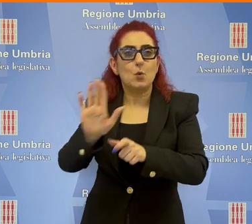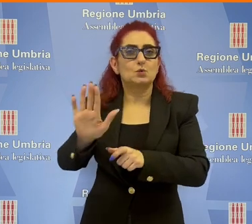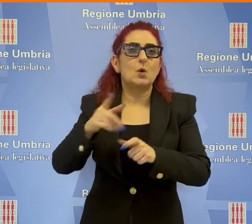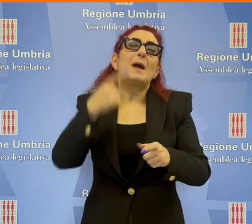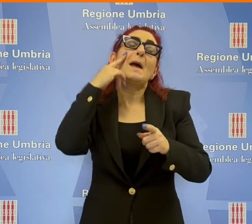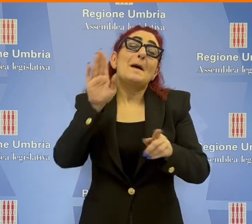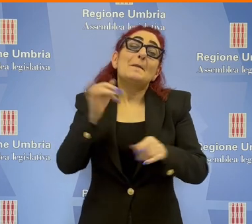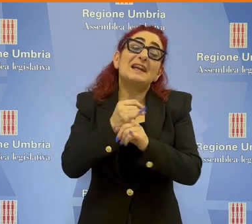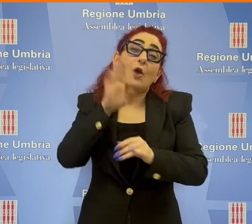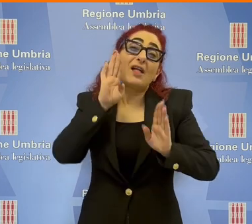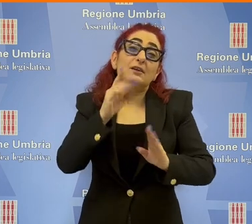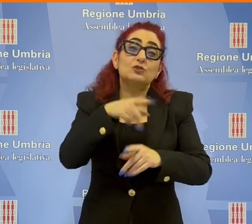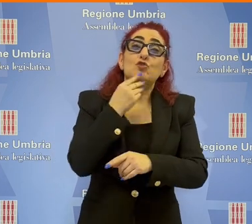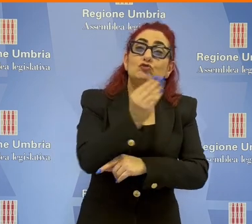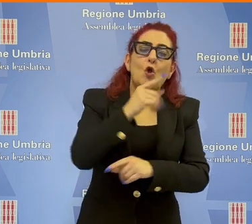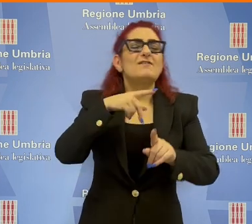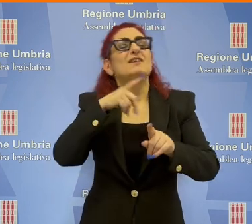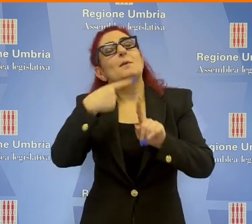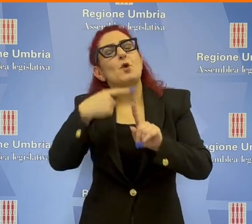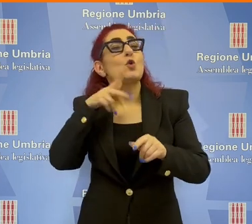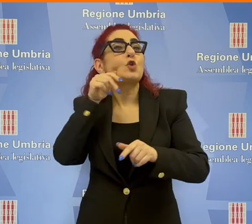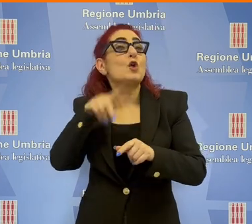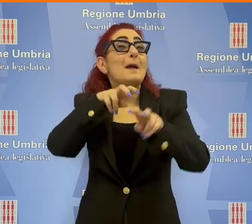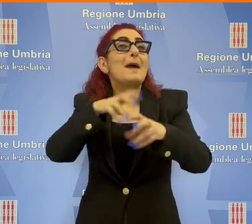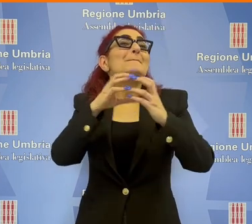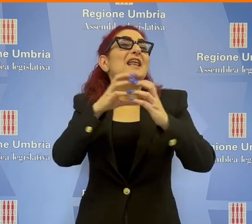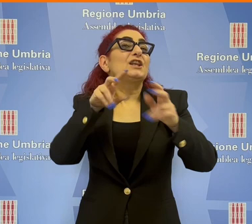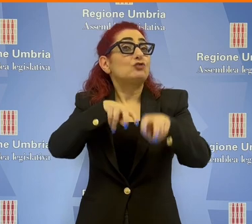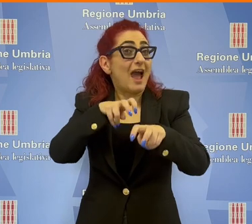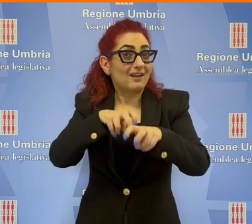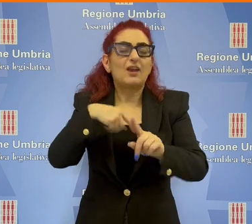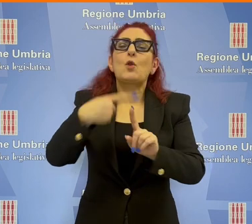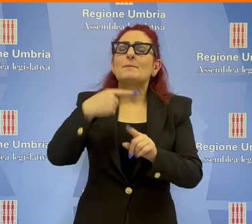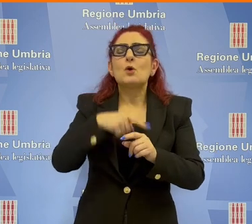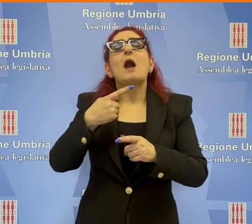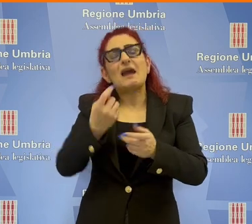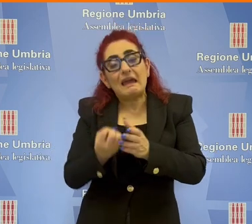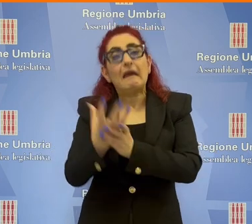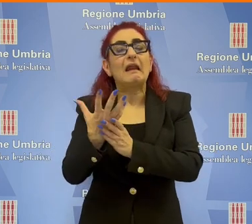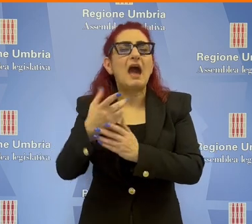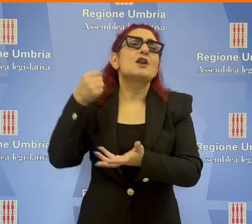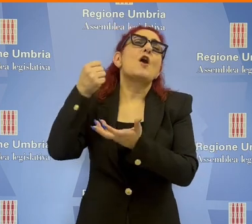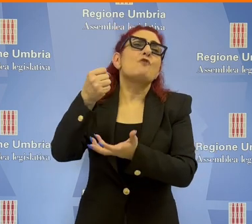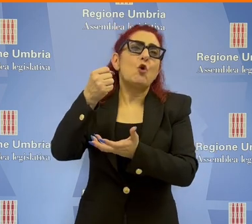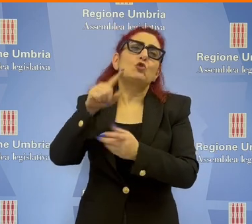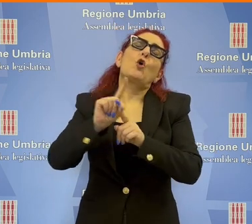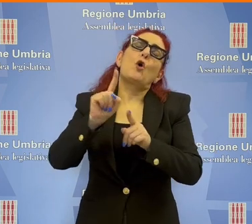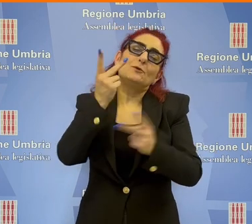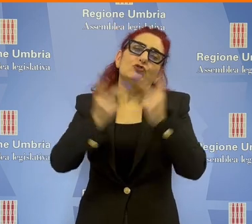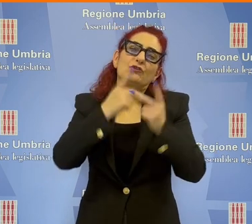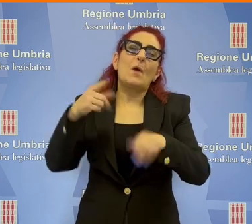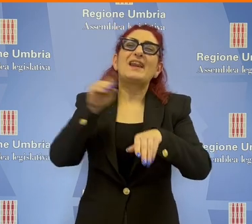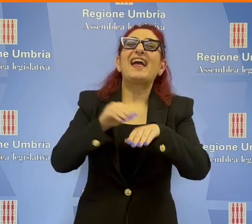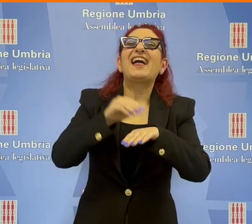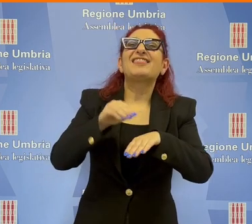ai giovani e alle donne imprenditrici agricole, anche mediante l'istituzione di un fondo rotativo con l'abbattimento dei costi degli